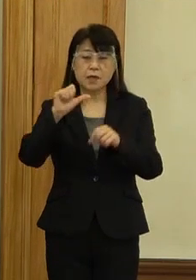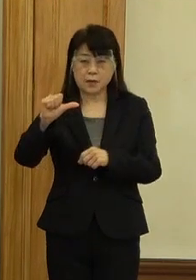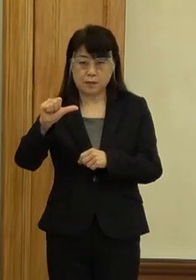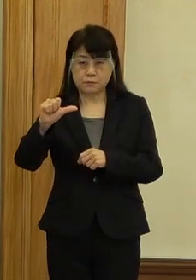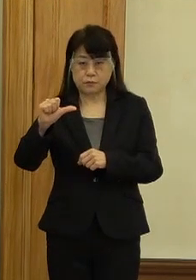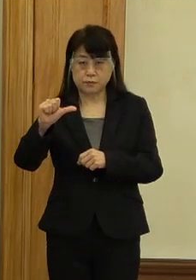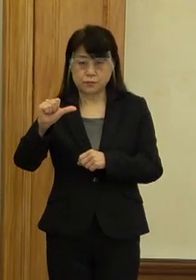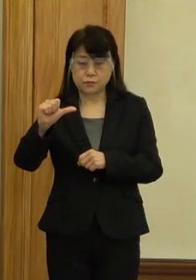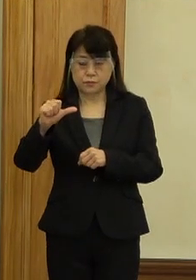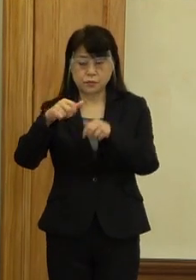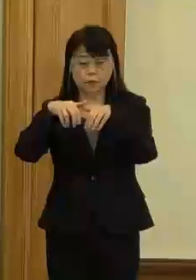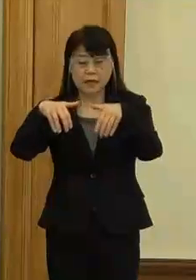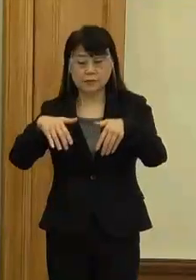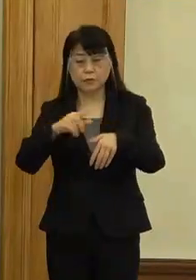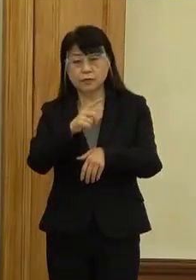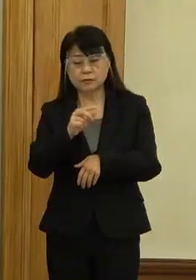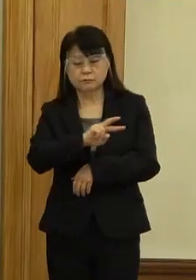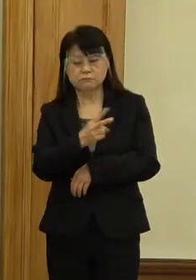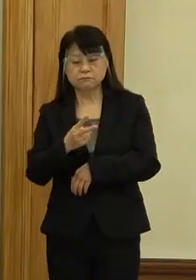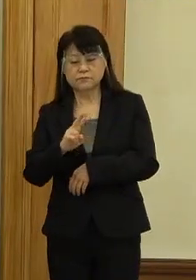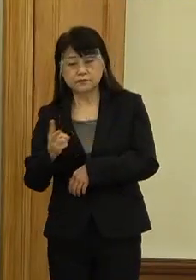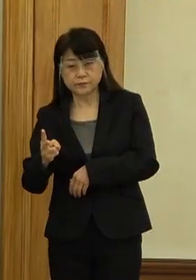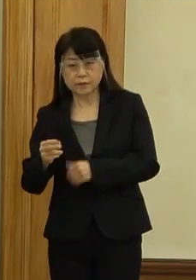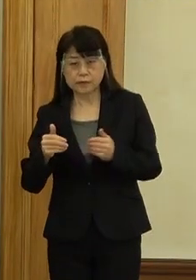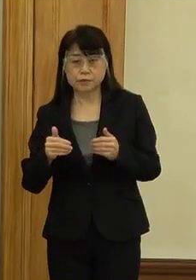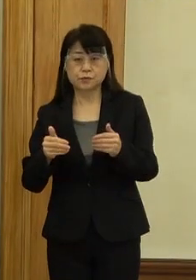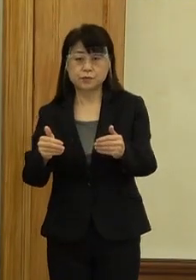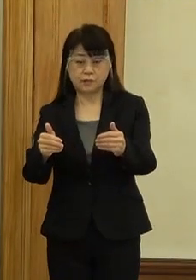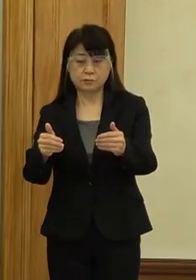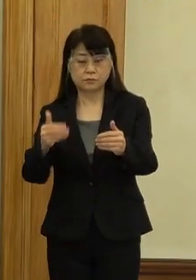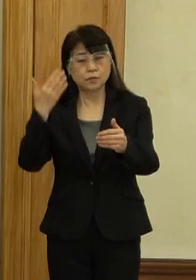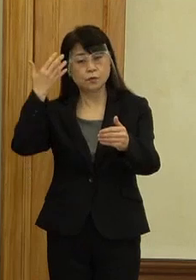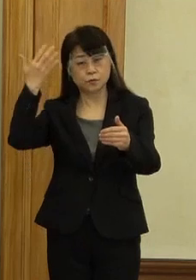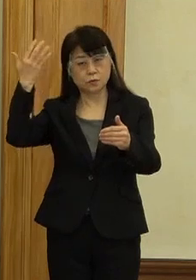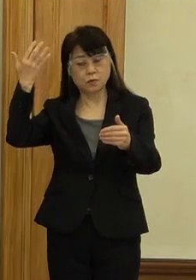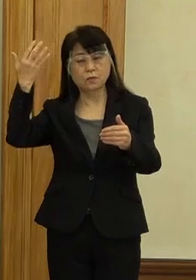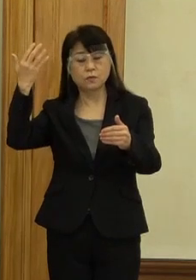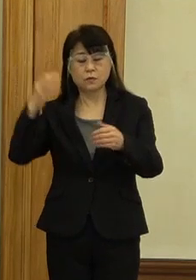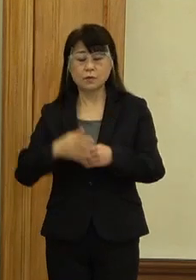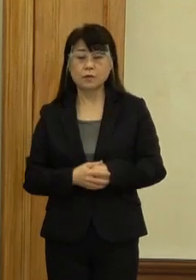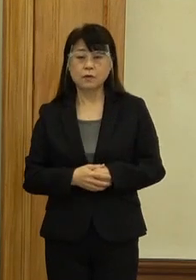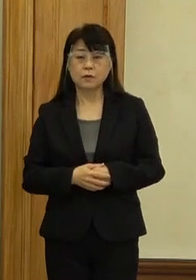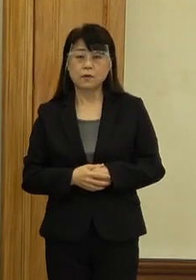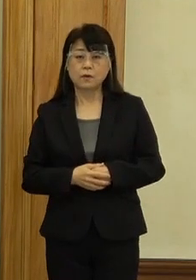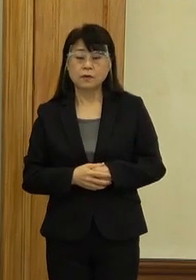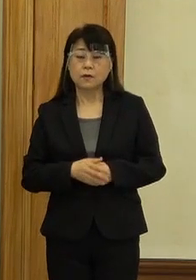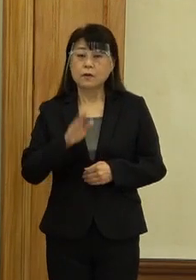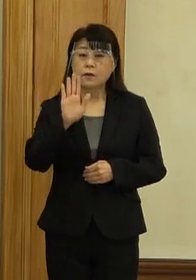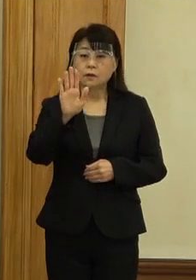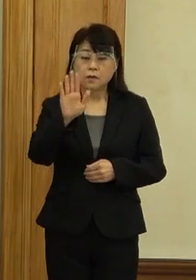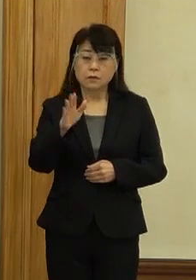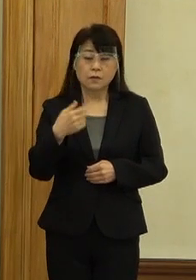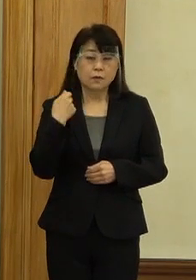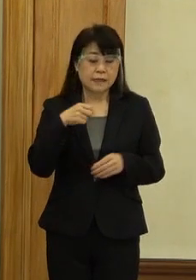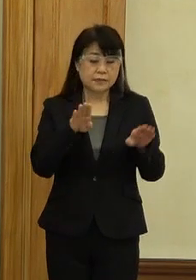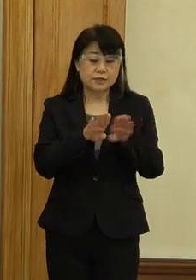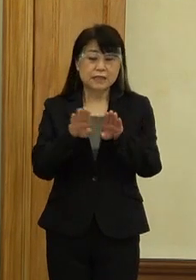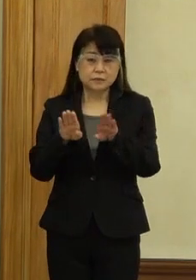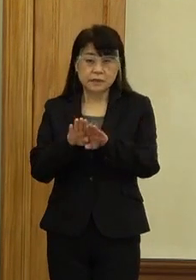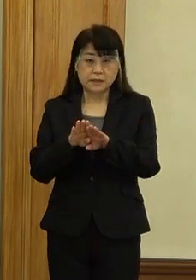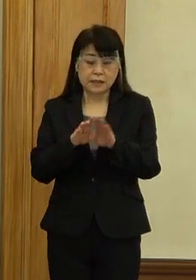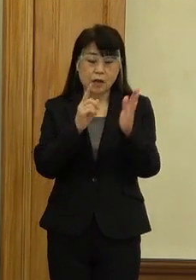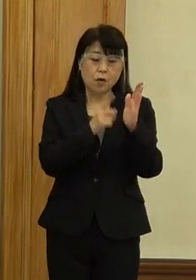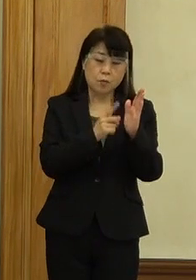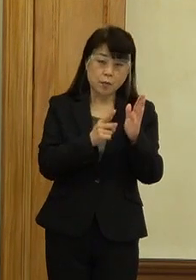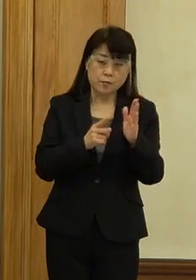の置き換わりが県内でも進行していることが推測をされます。加えまして、今後夏休みに入り、お盆